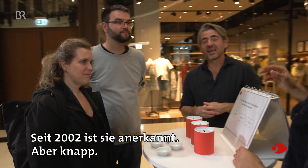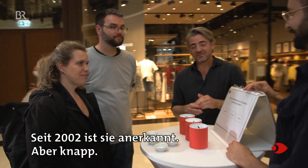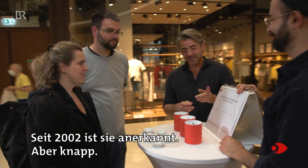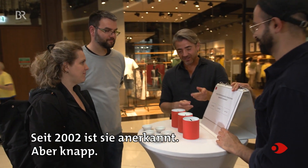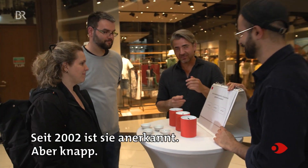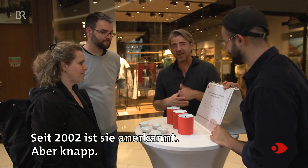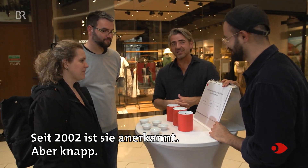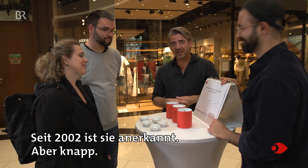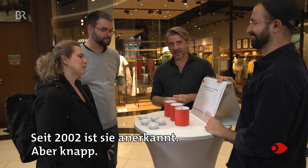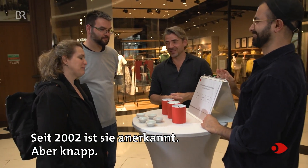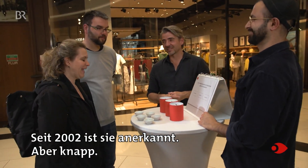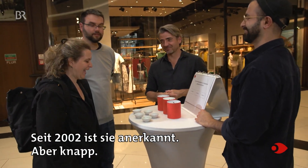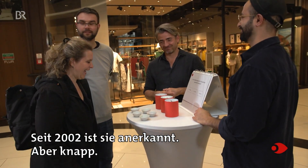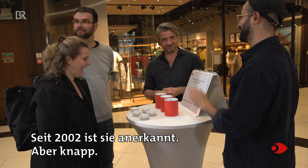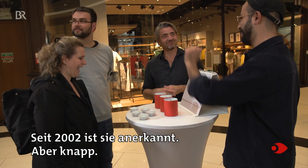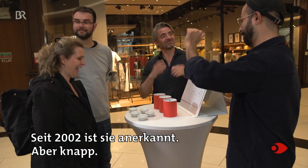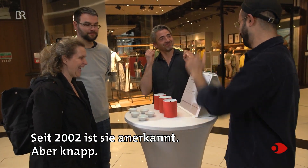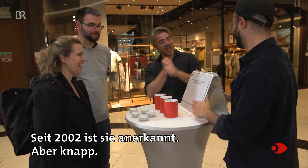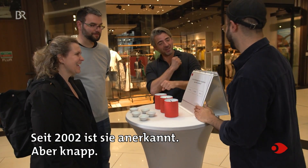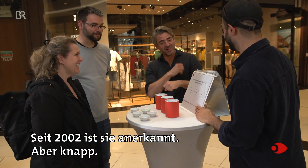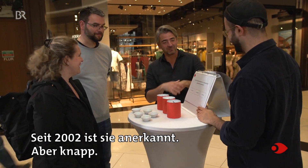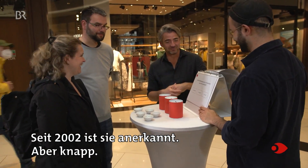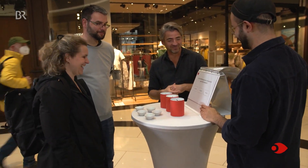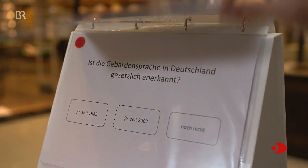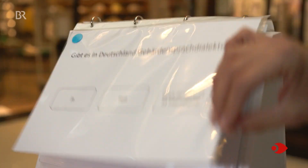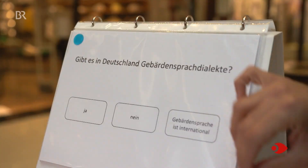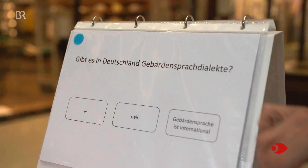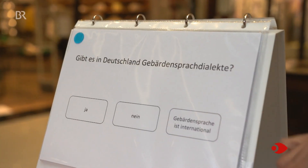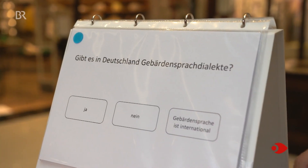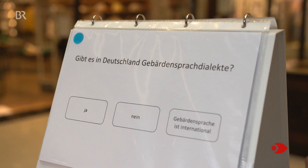Seit 2002 ist sie anerkannt. Aber knapp.